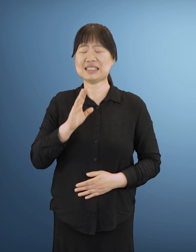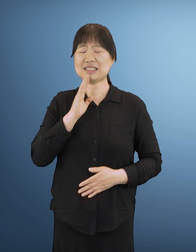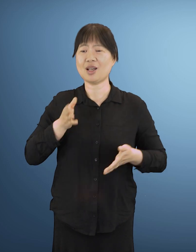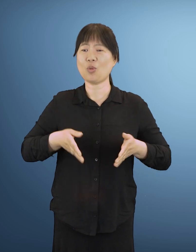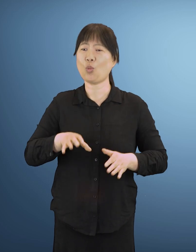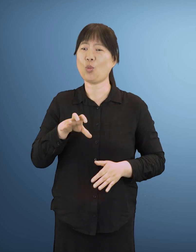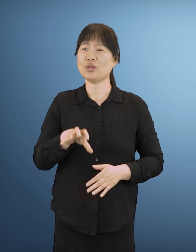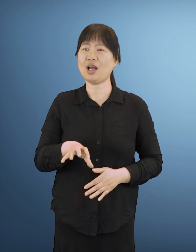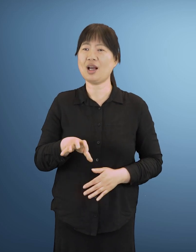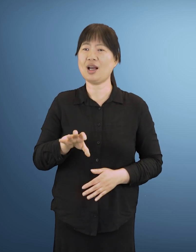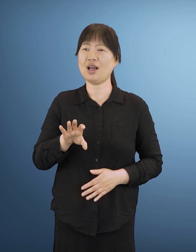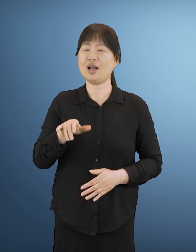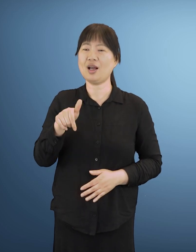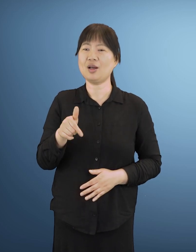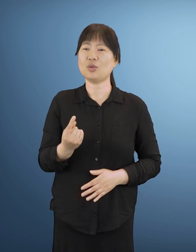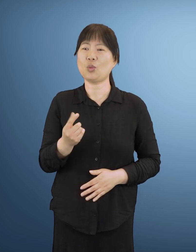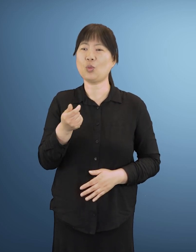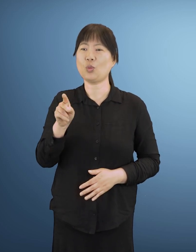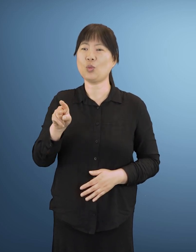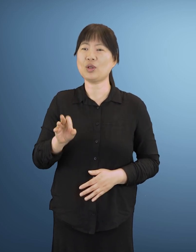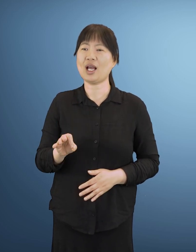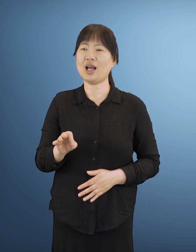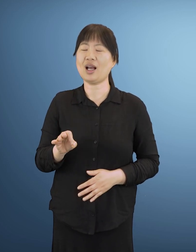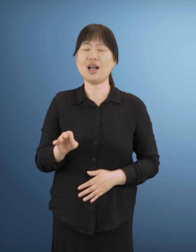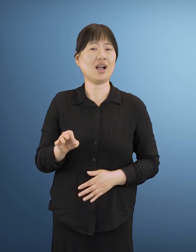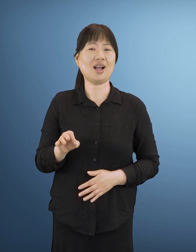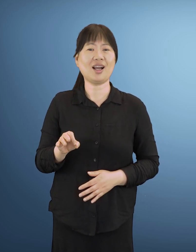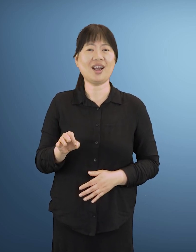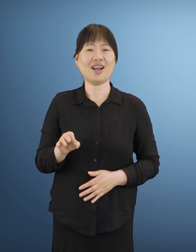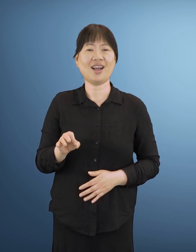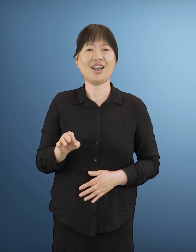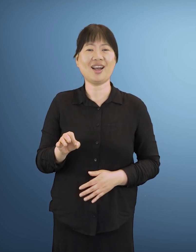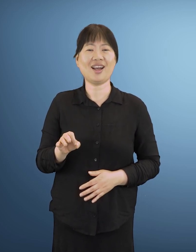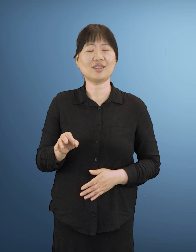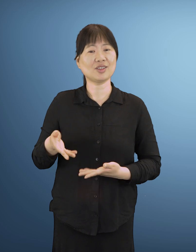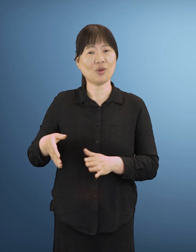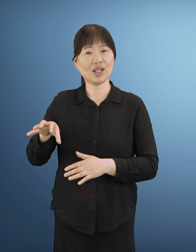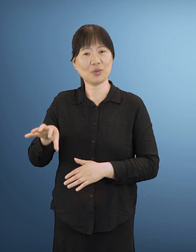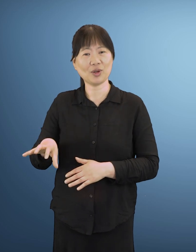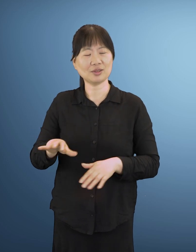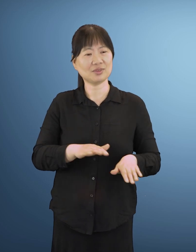고향이냐? 여러분 생각에는 어디가 고향일 것 같습니까?